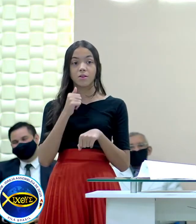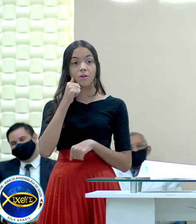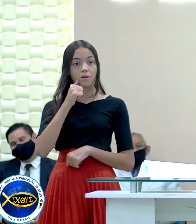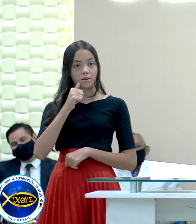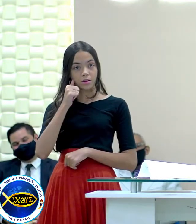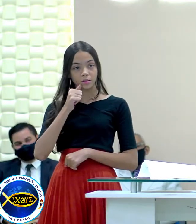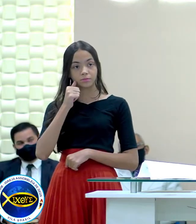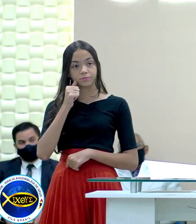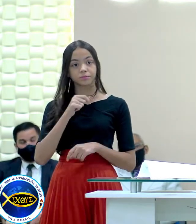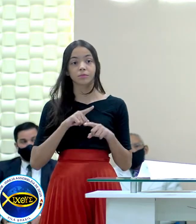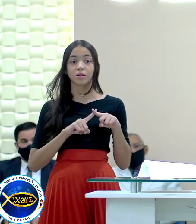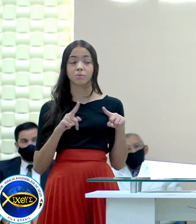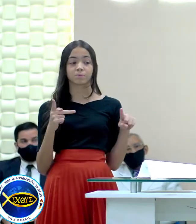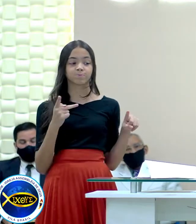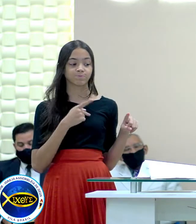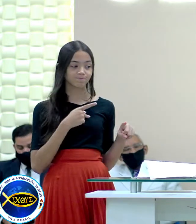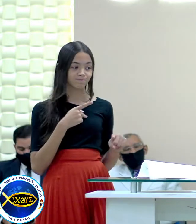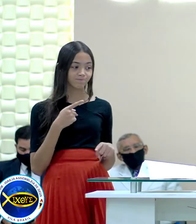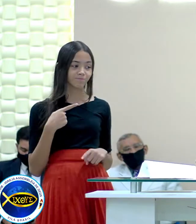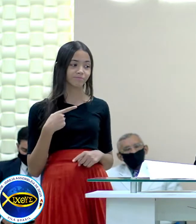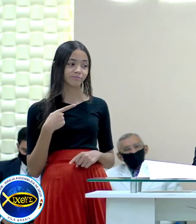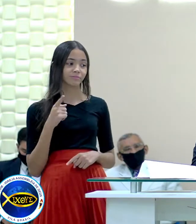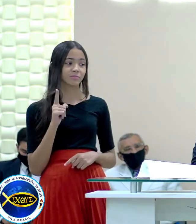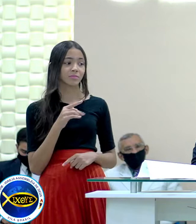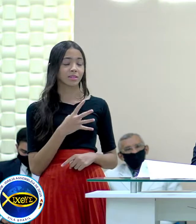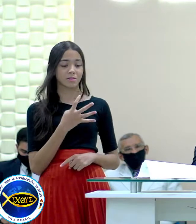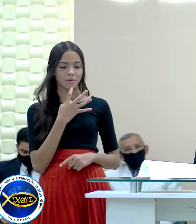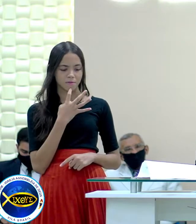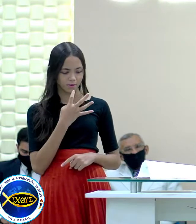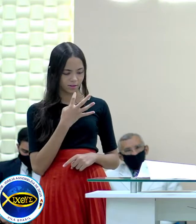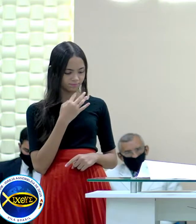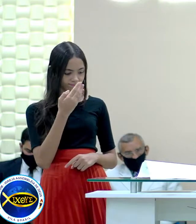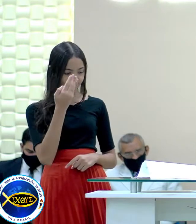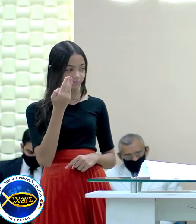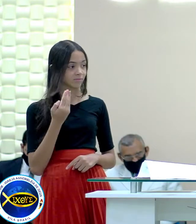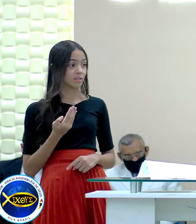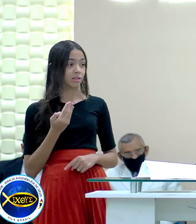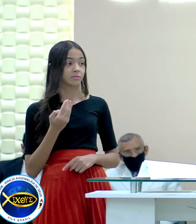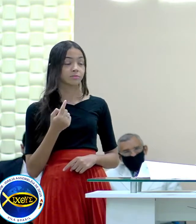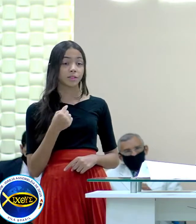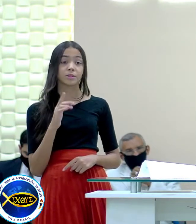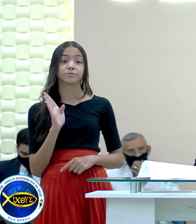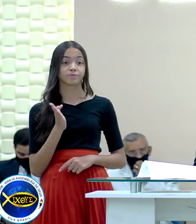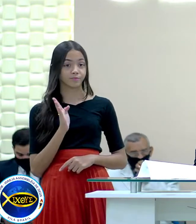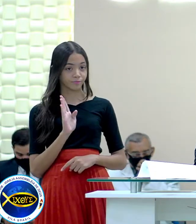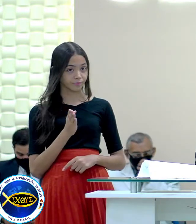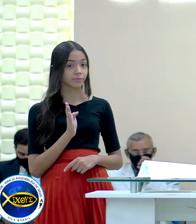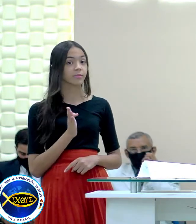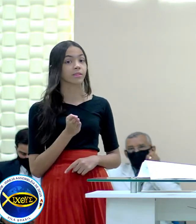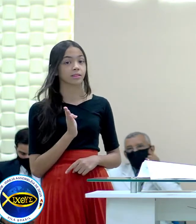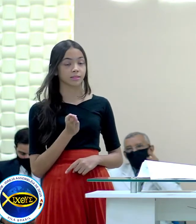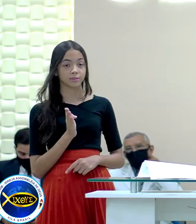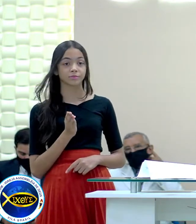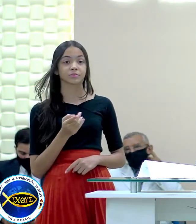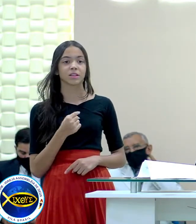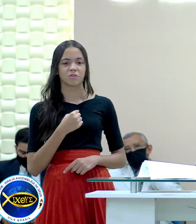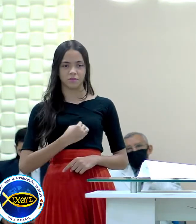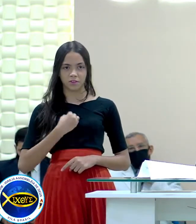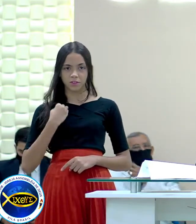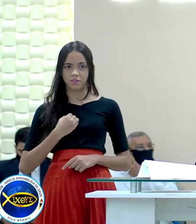irmão Deidson, quando ele me conheceu, eu já era desse jeito, eu já vivia desse